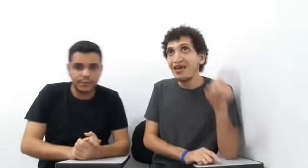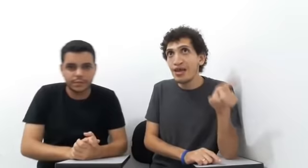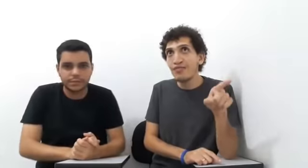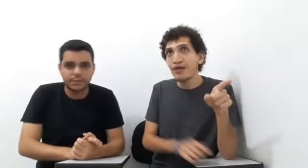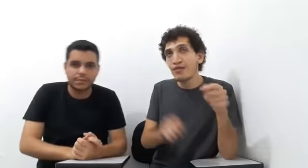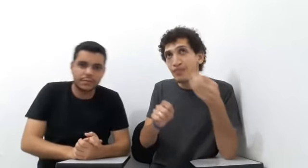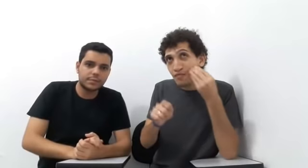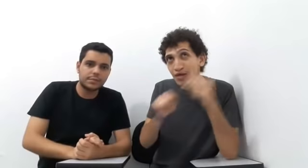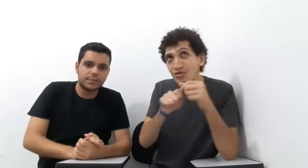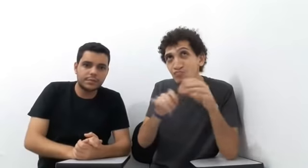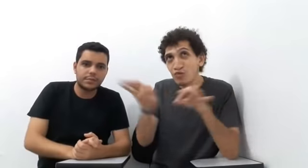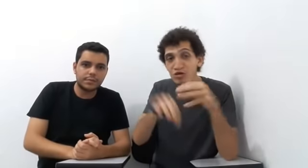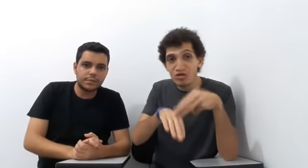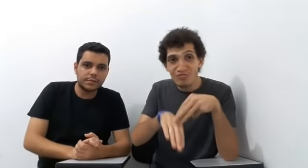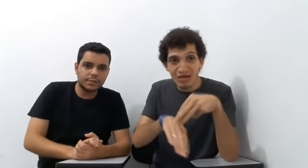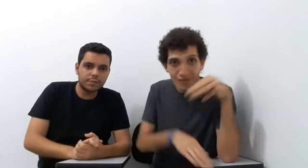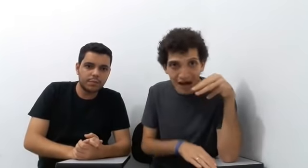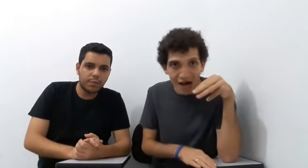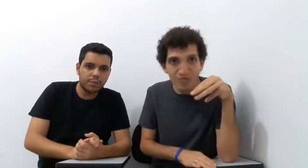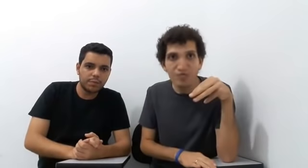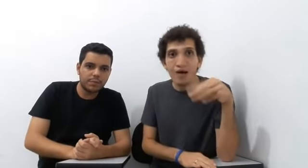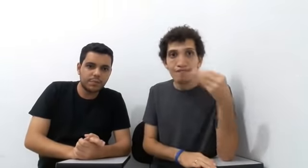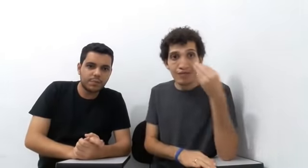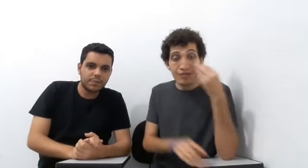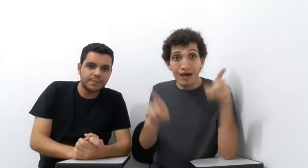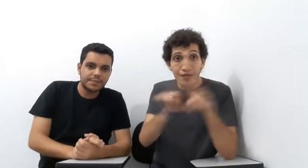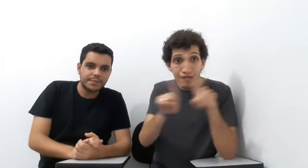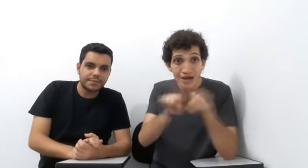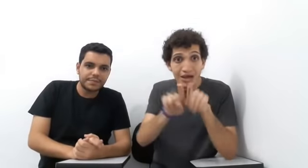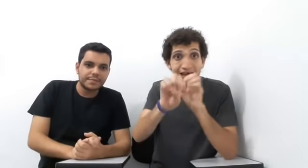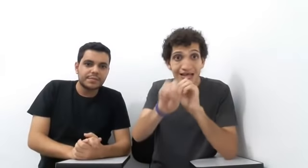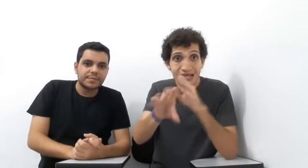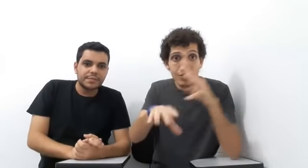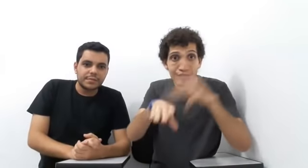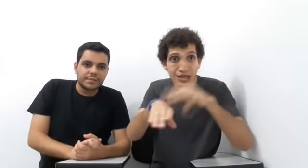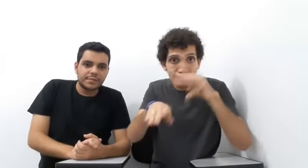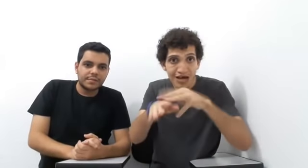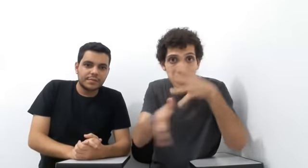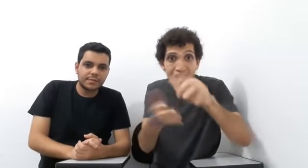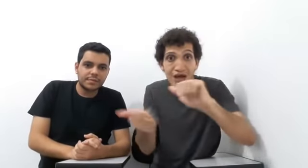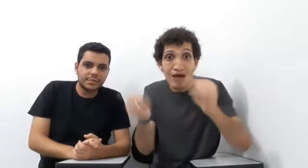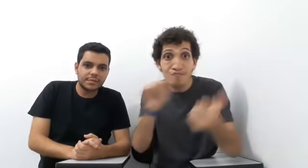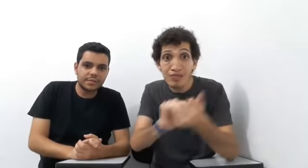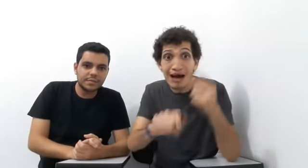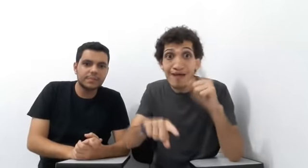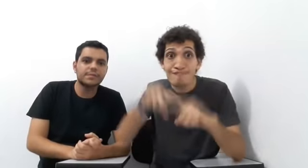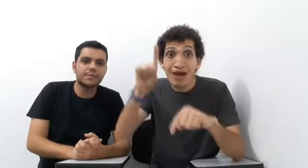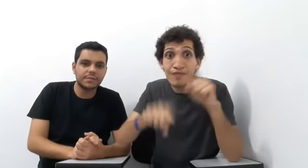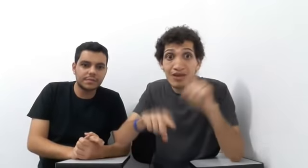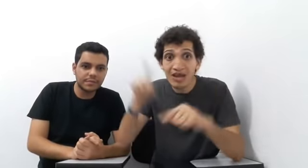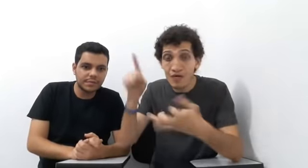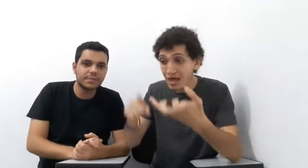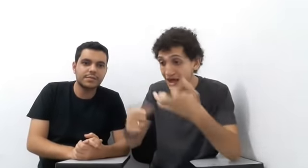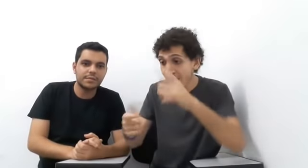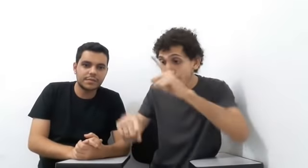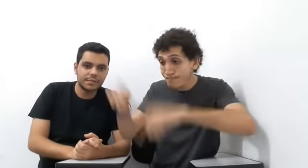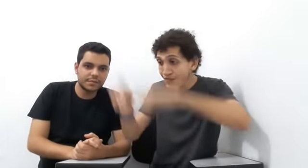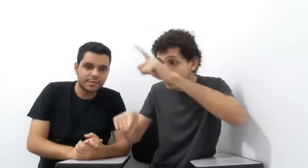ele está tentando fazer o projeto de mestrado para tentar também ensinar matemática a adaptar material. Ele é